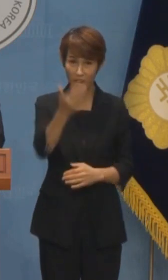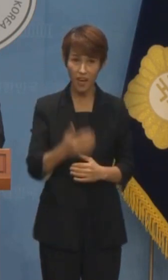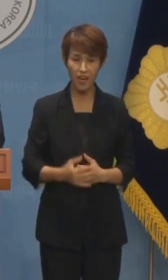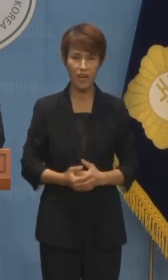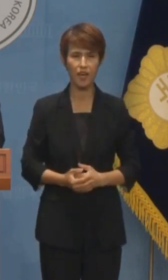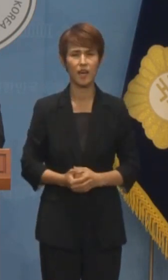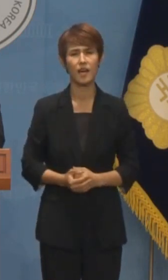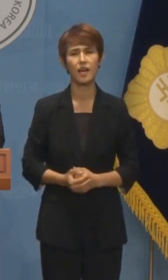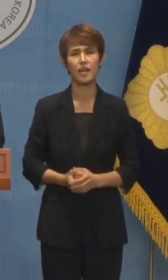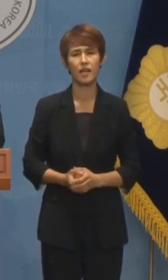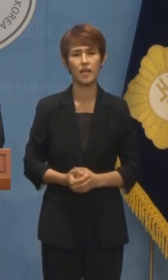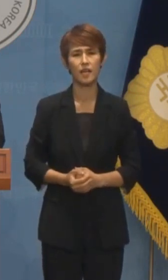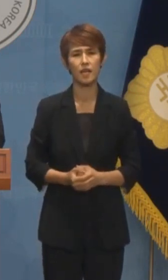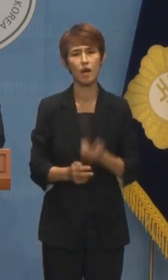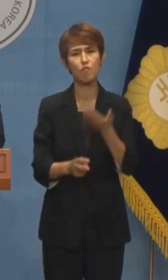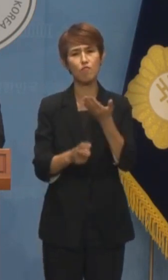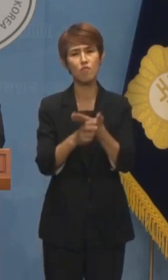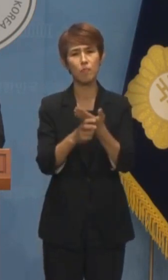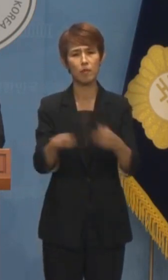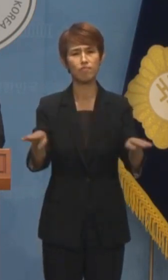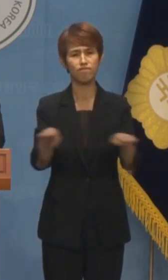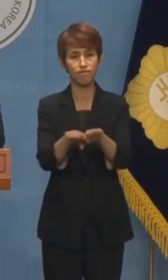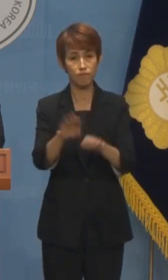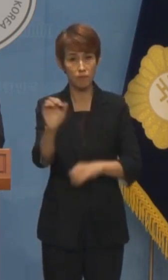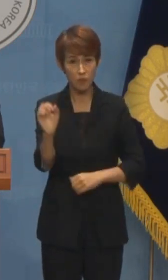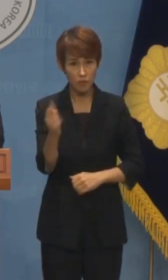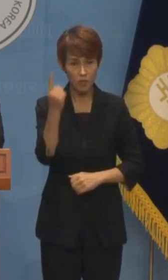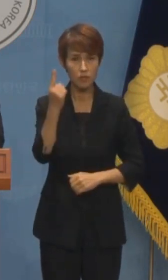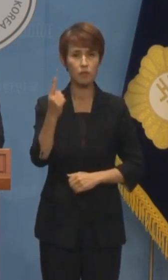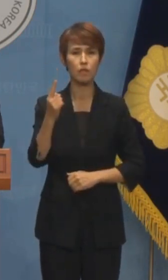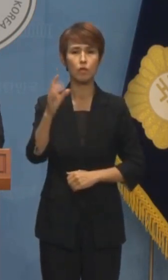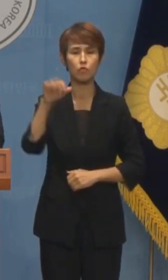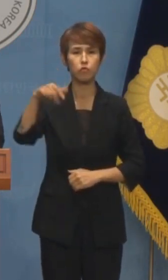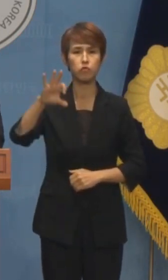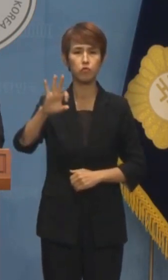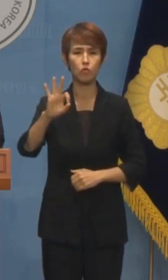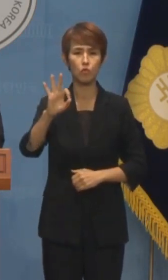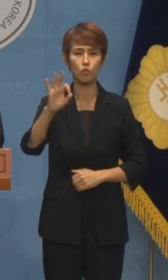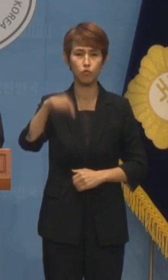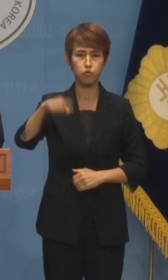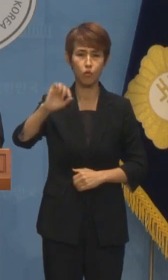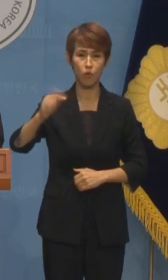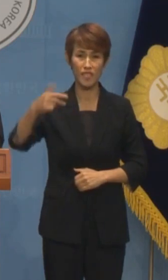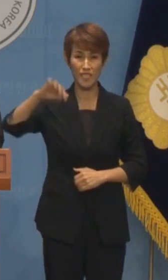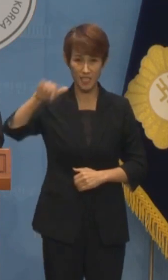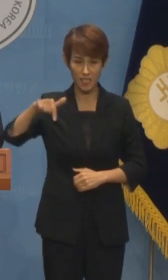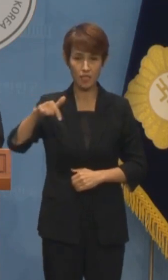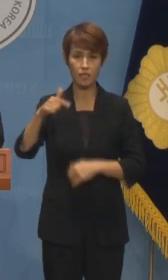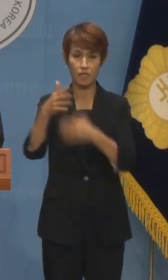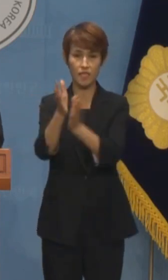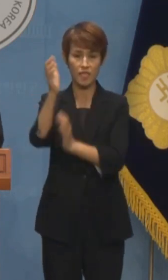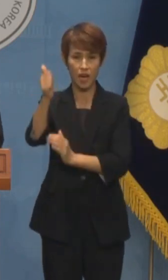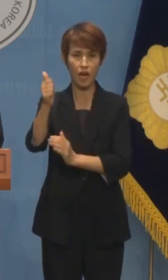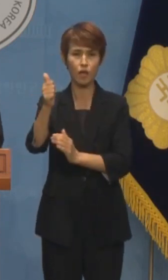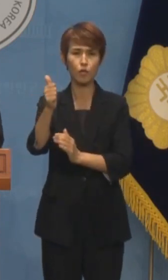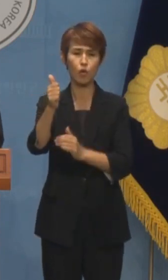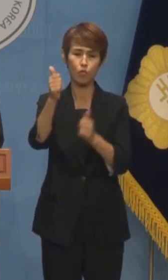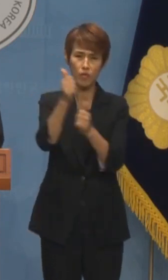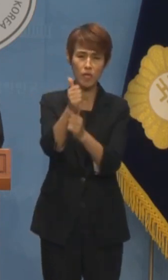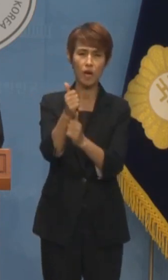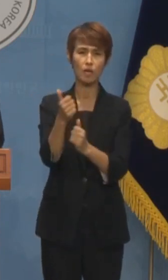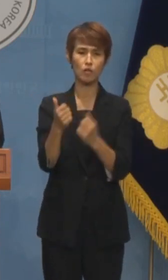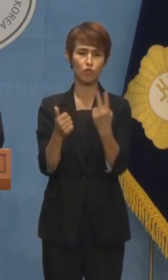이런 주호영 부의장의 불법 파업으로 지금 우원식 의장과 이하경 부의장이 3시간씩